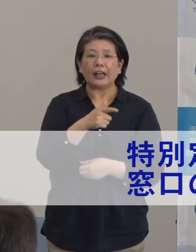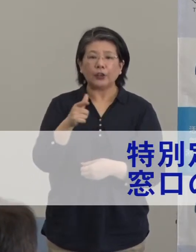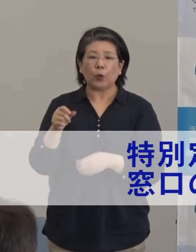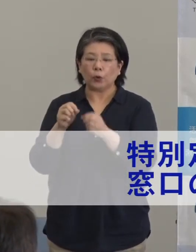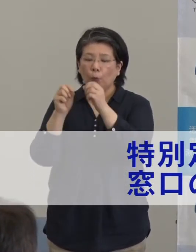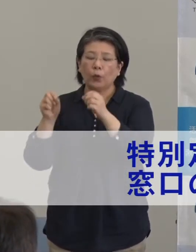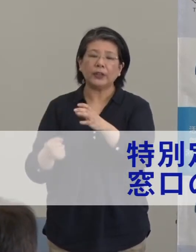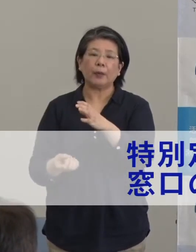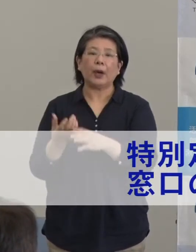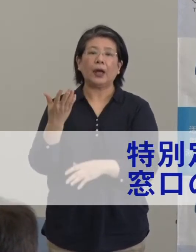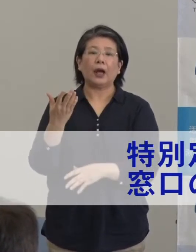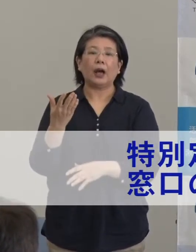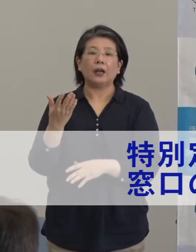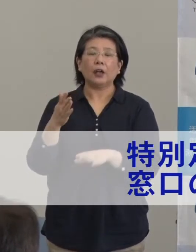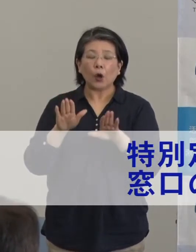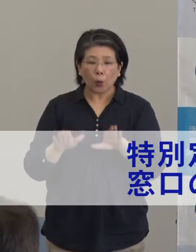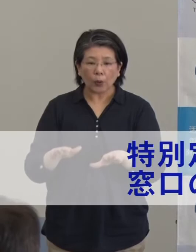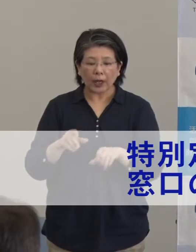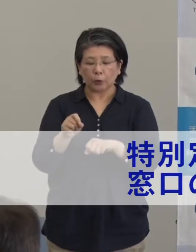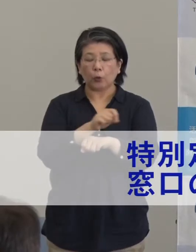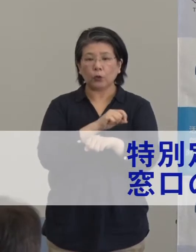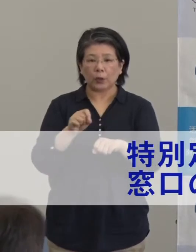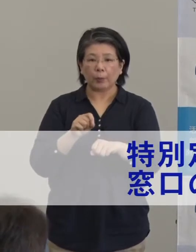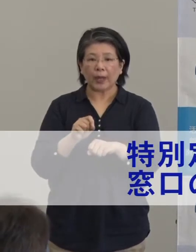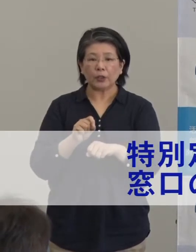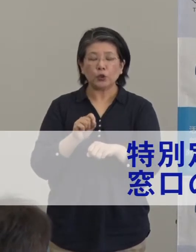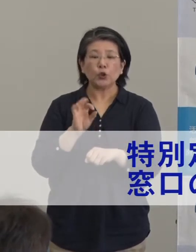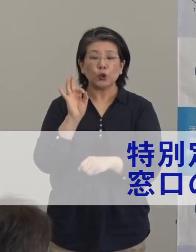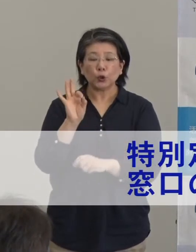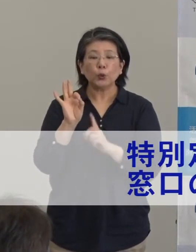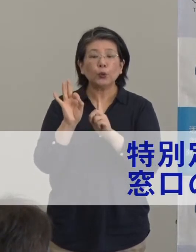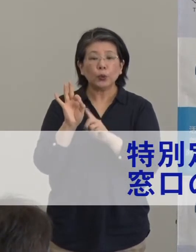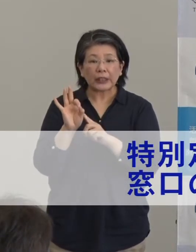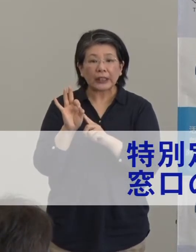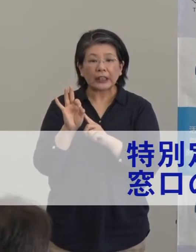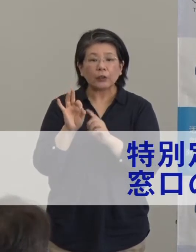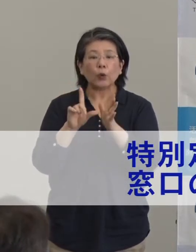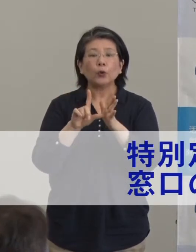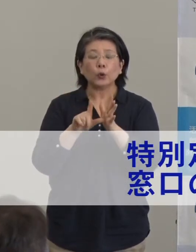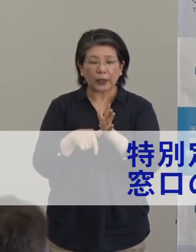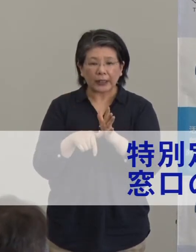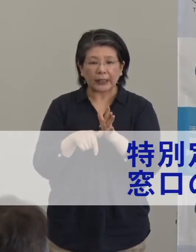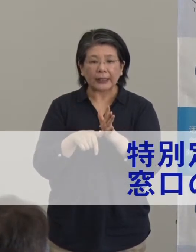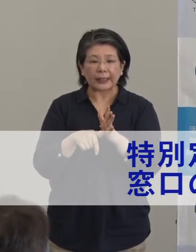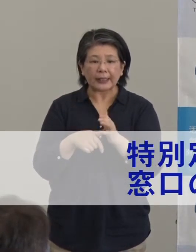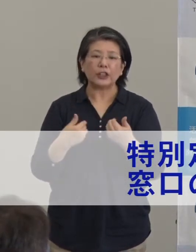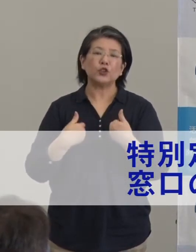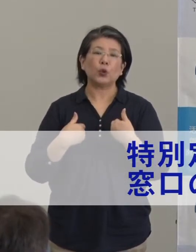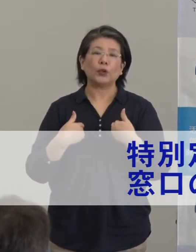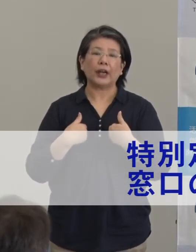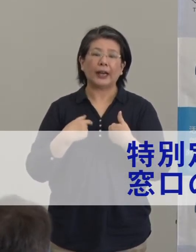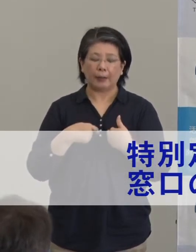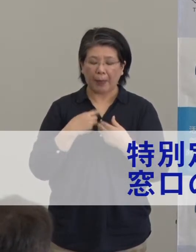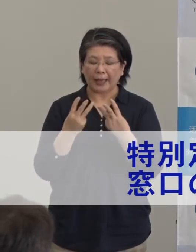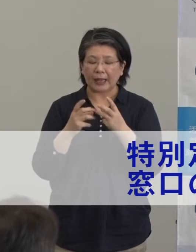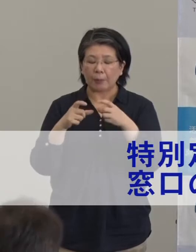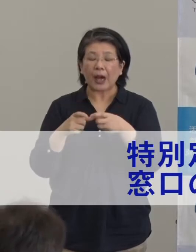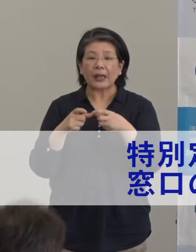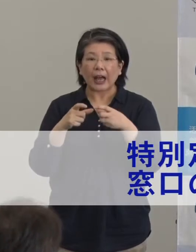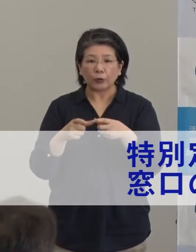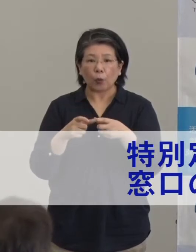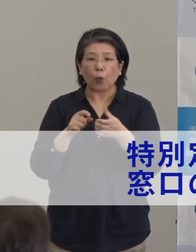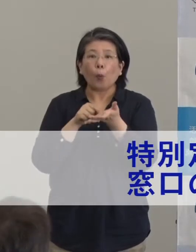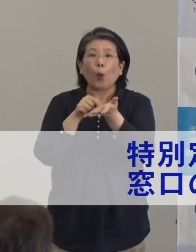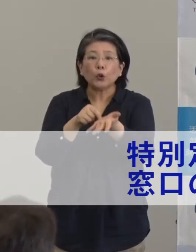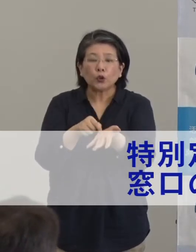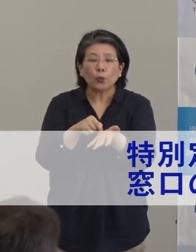れを機会にマイナンバーカードを作りたいという人が結構今12回でマイナンバーカードの申請更新手続きやっておりますけど、